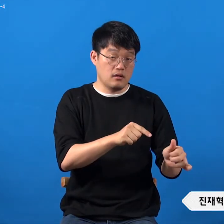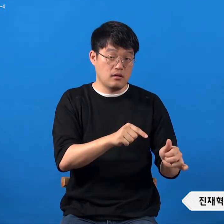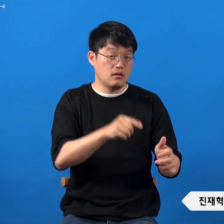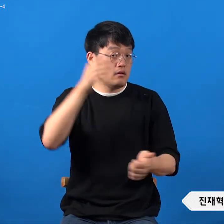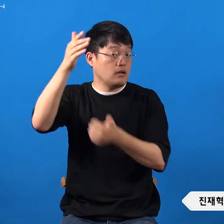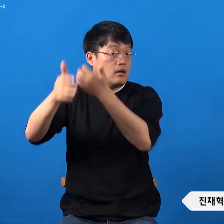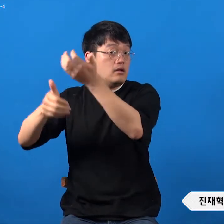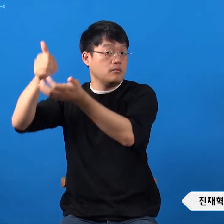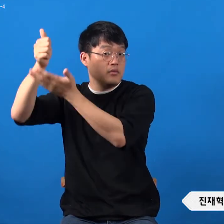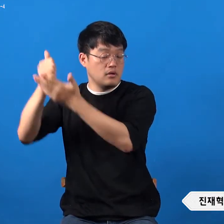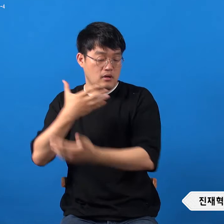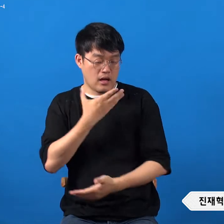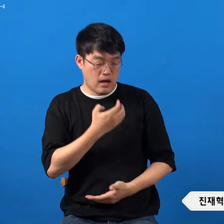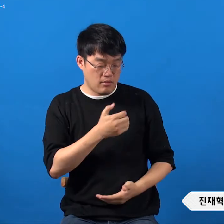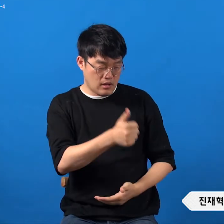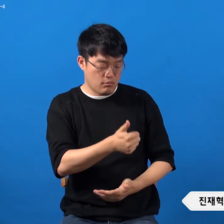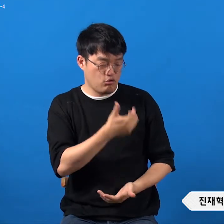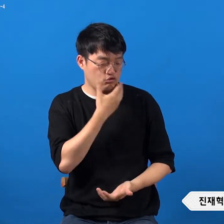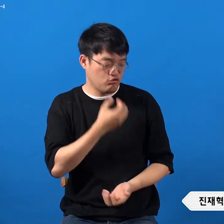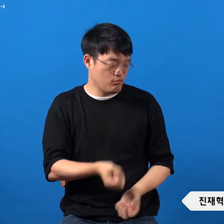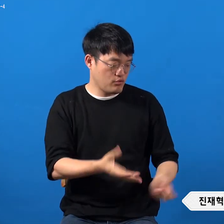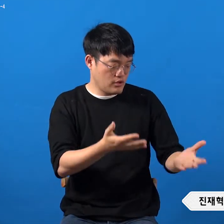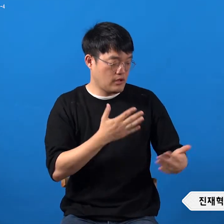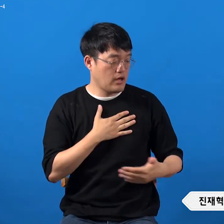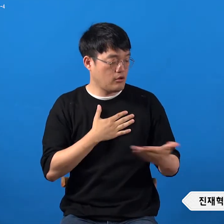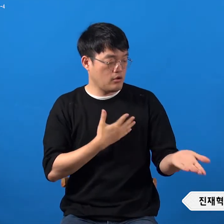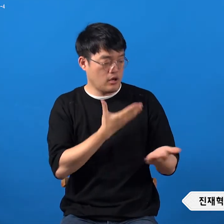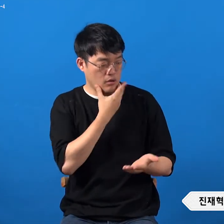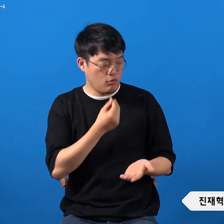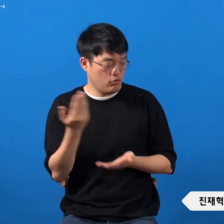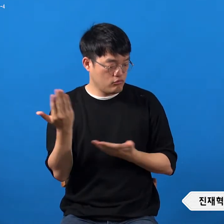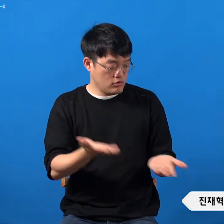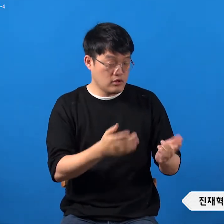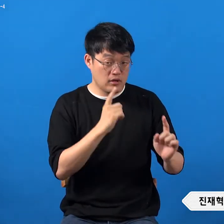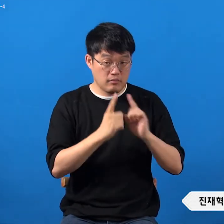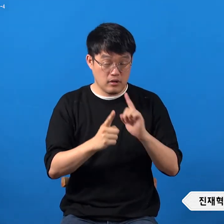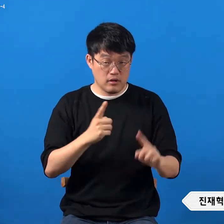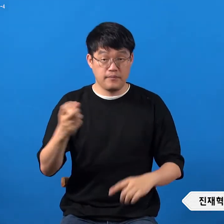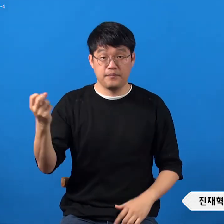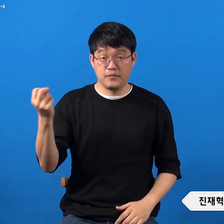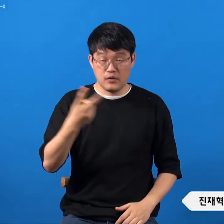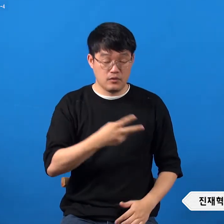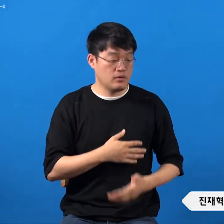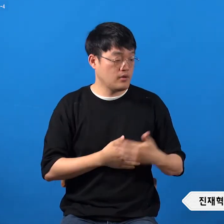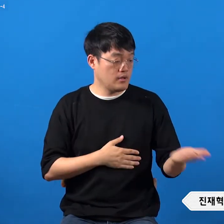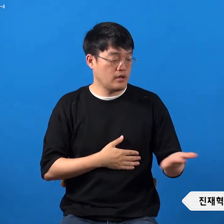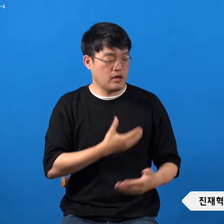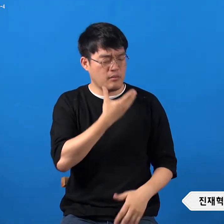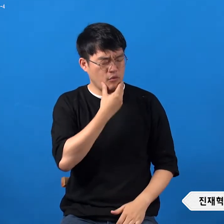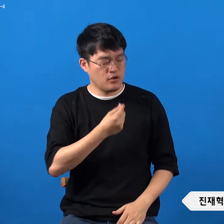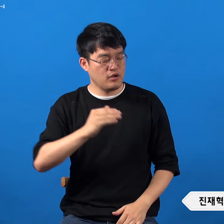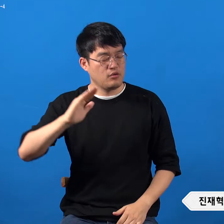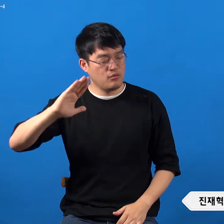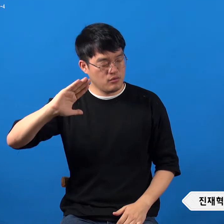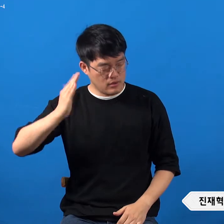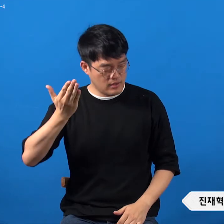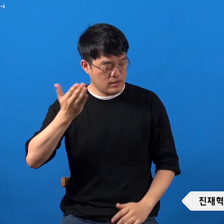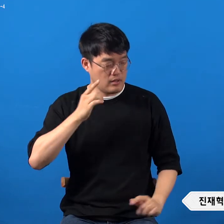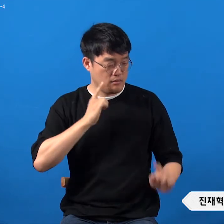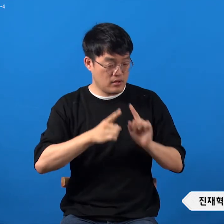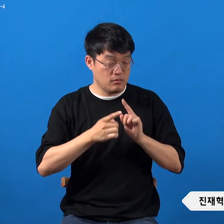가라. 하나님 아브라함을 축복하셨습니다. 내게 복을 주겠다 말씀하십니다. 그리고 내가